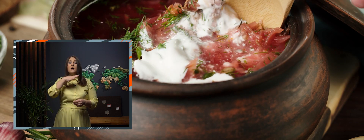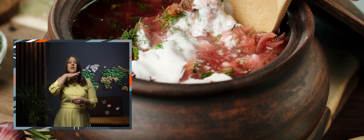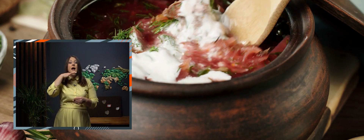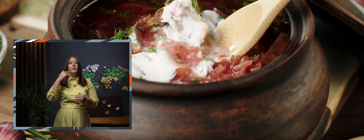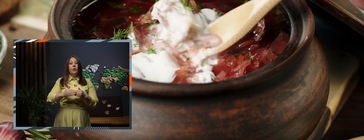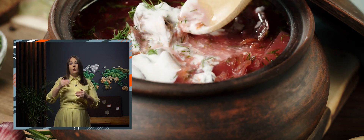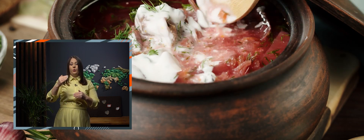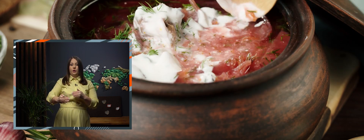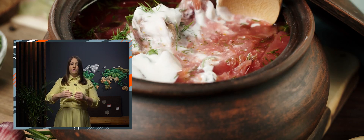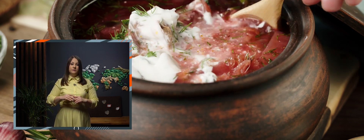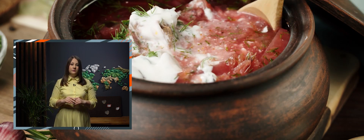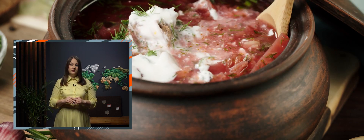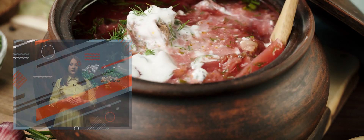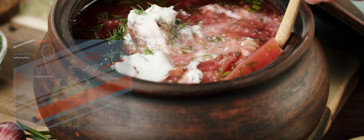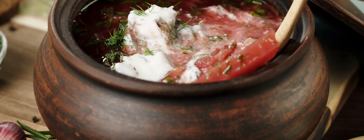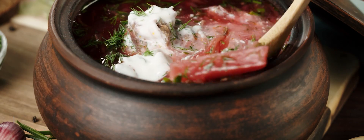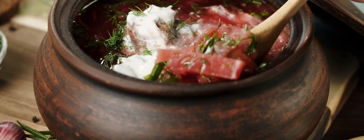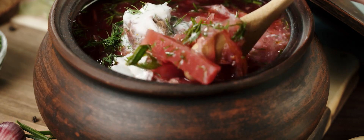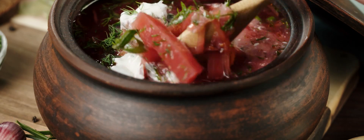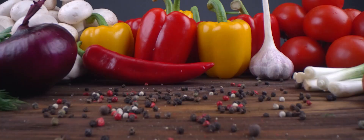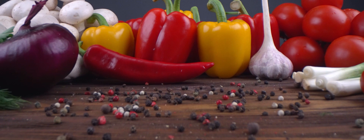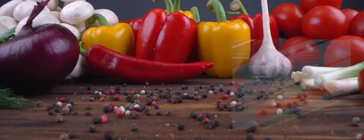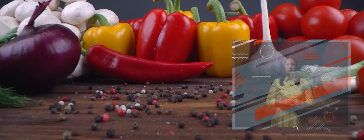Карем намного позже.